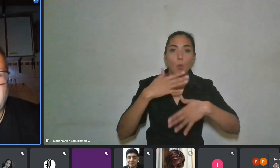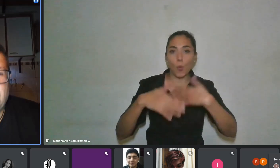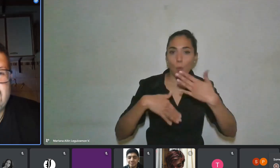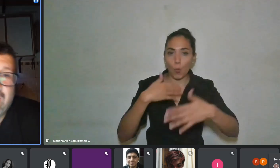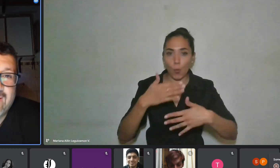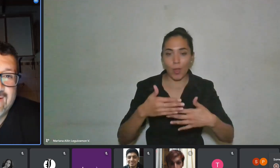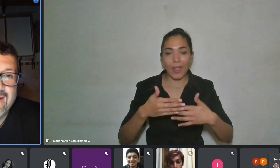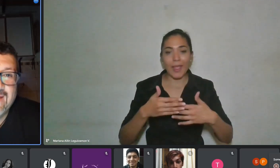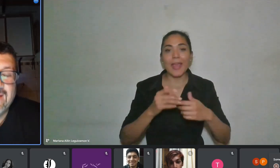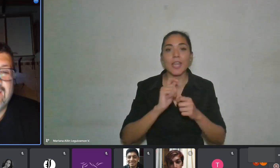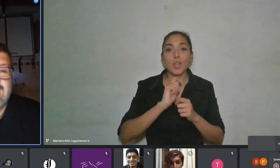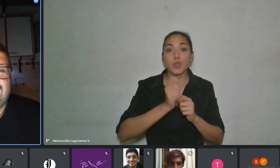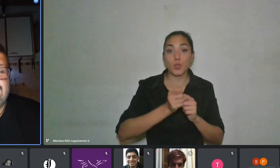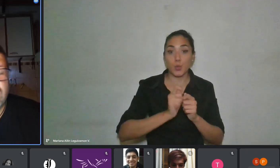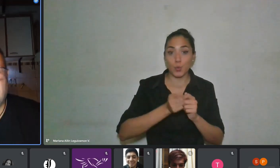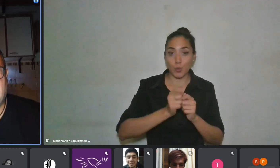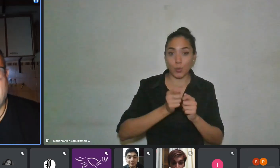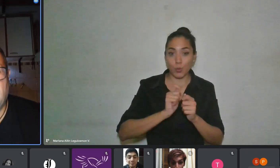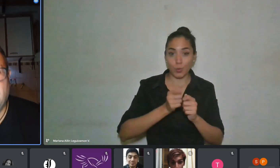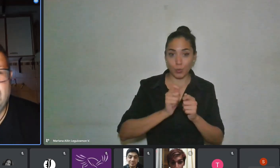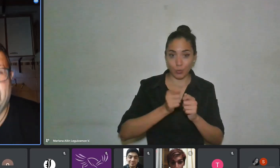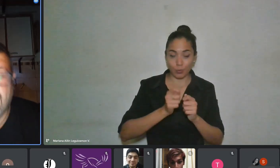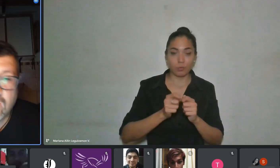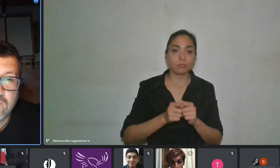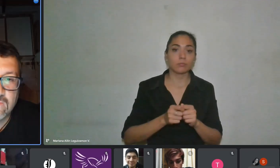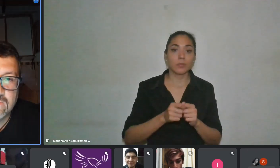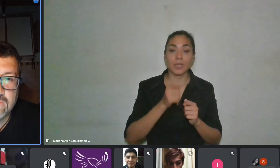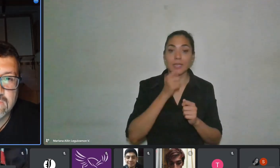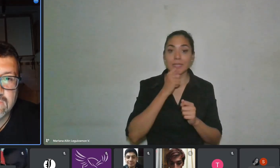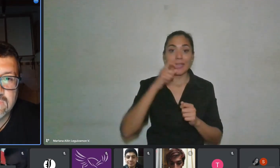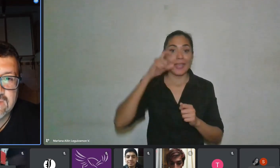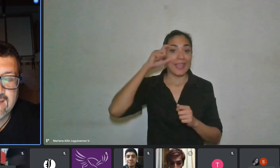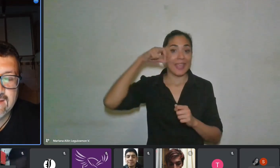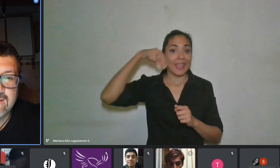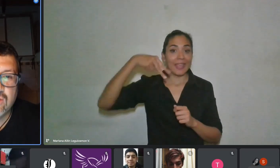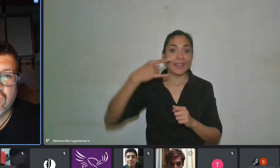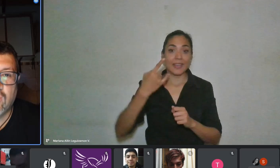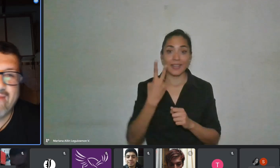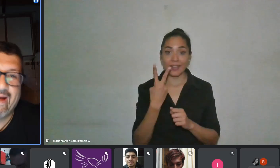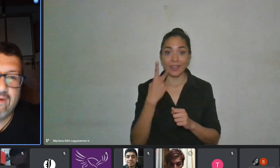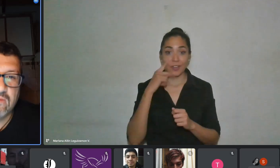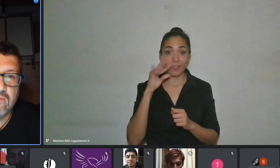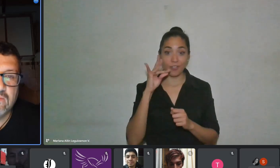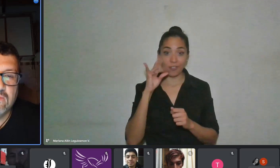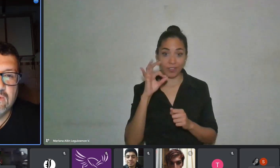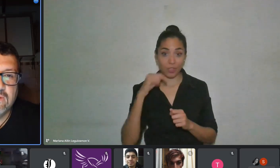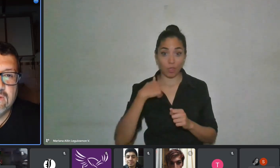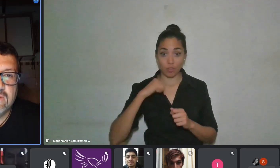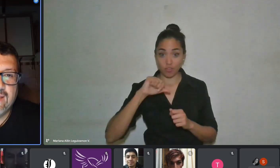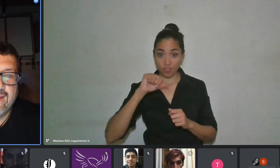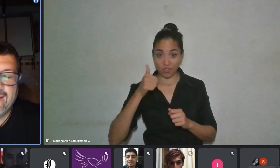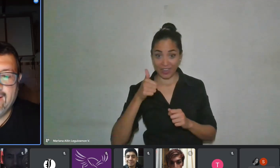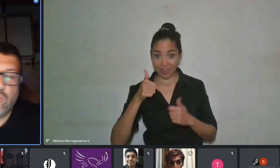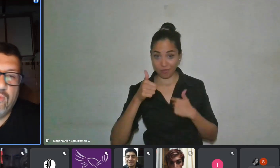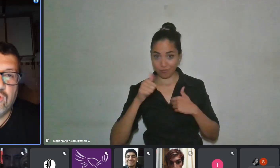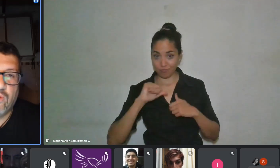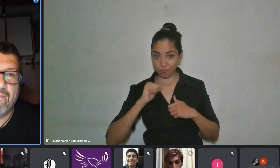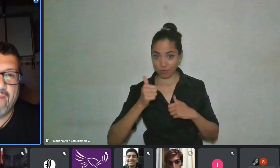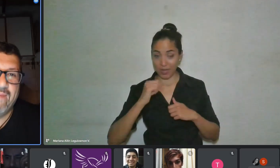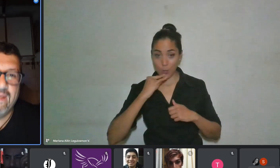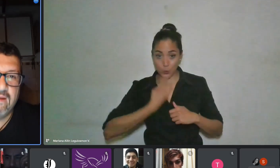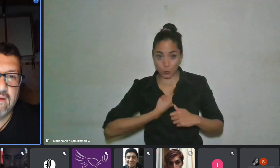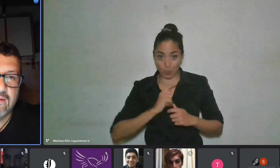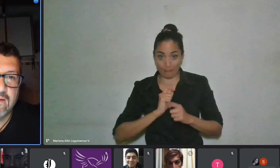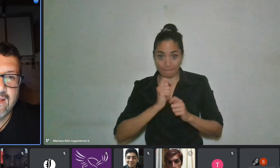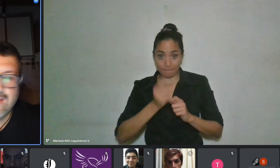al truco saben de que si yo te gano un envido, ¿sí? Y soy mano, los puntos van